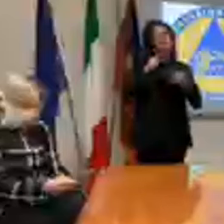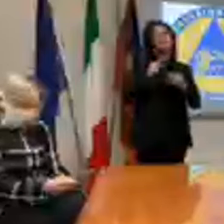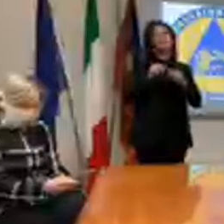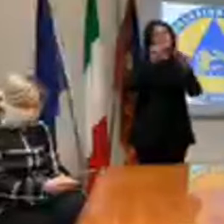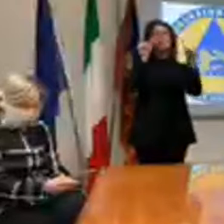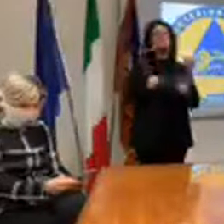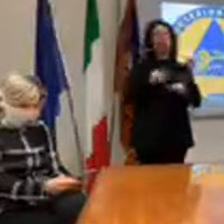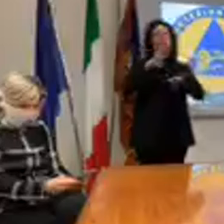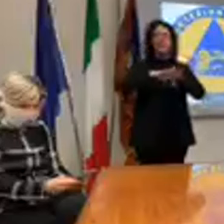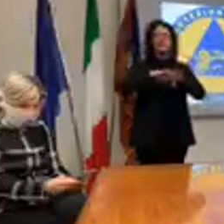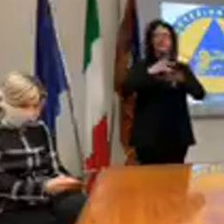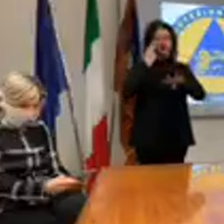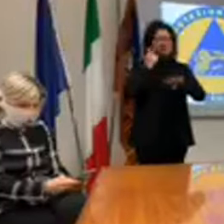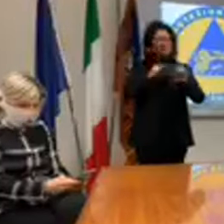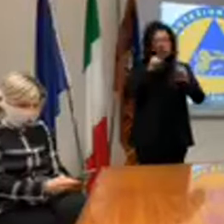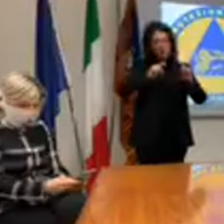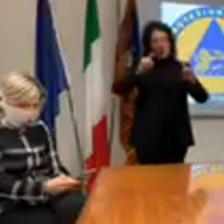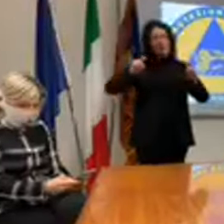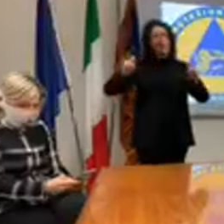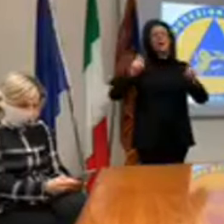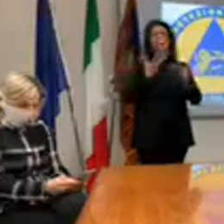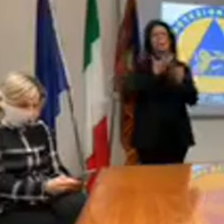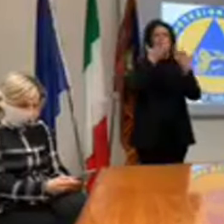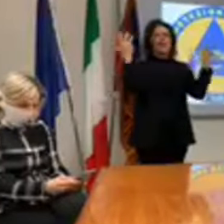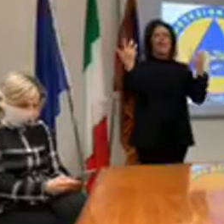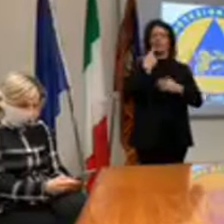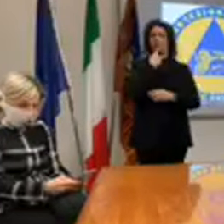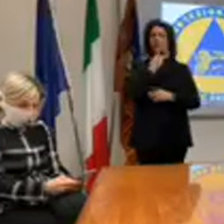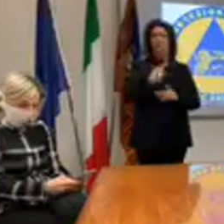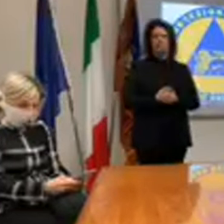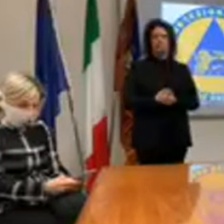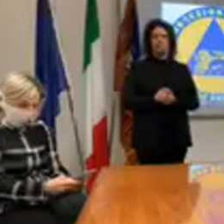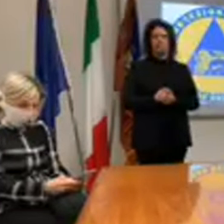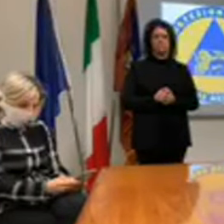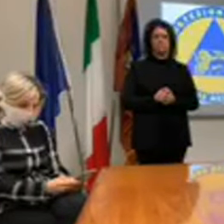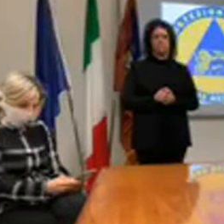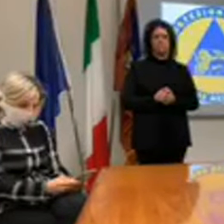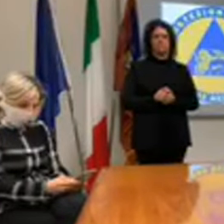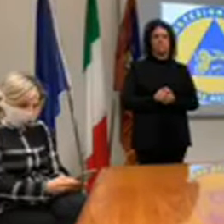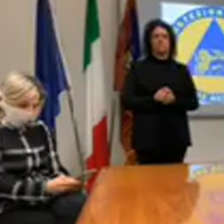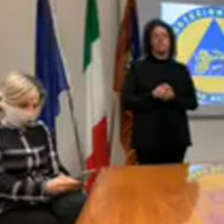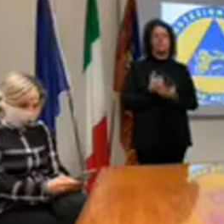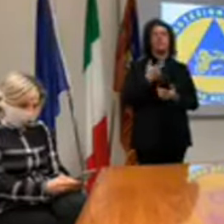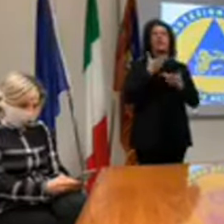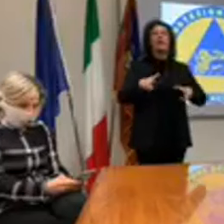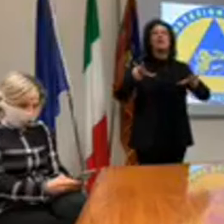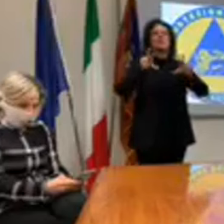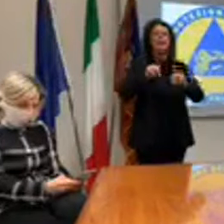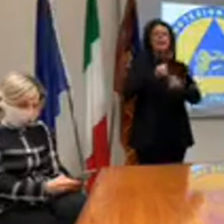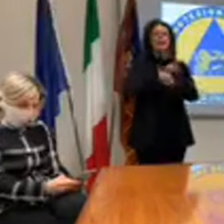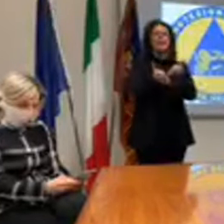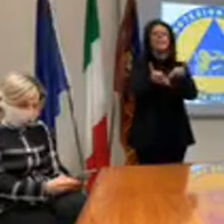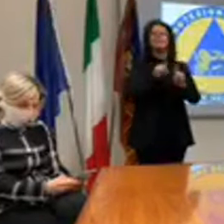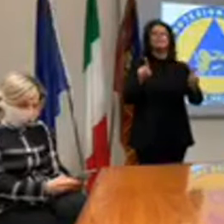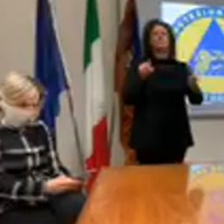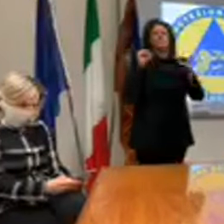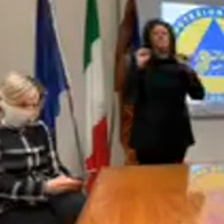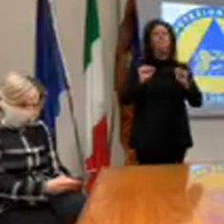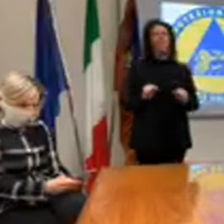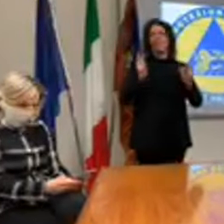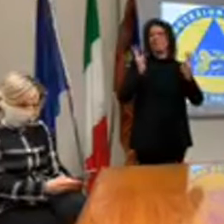Quindi se il messaggio deve essere chiaro, nessuno deve dormire a sonni tranquilli. Ma lo dico perché è giusto